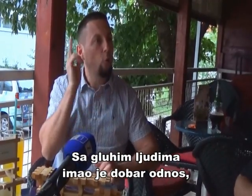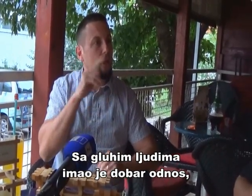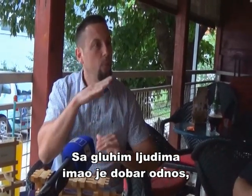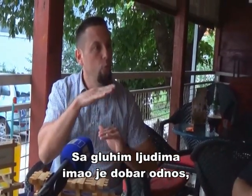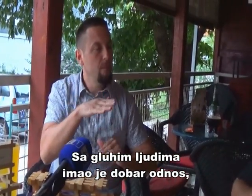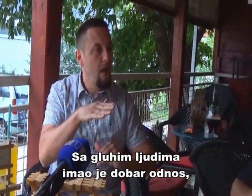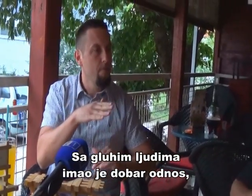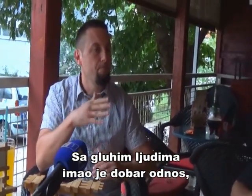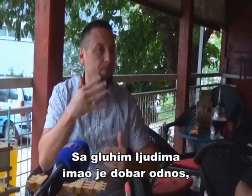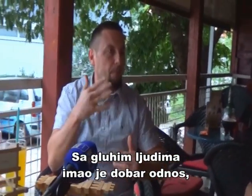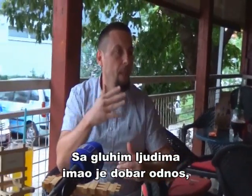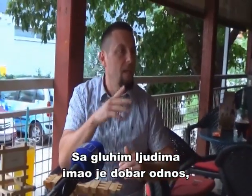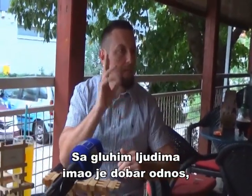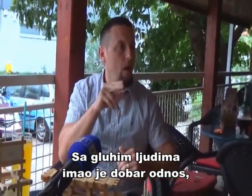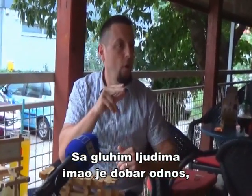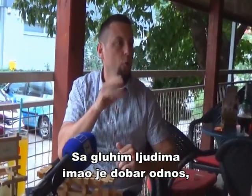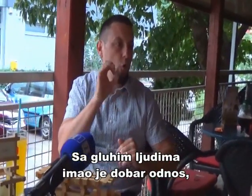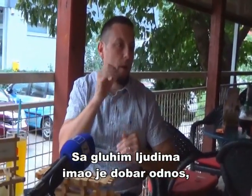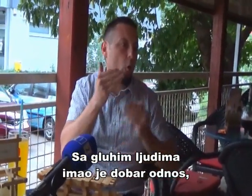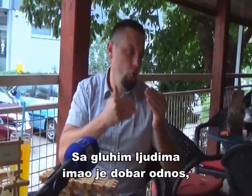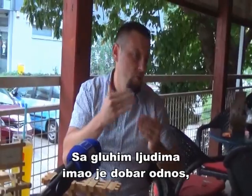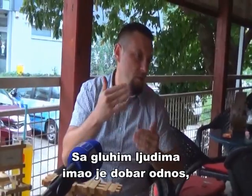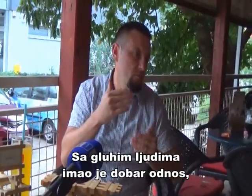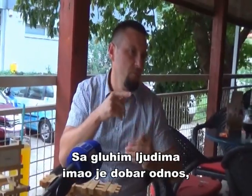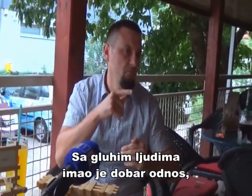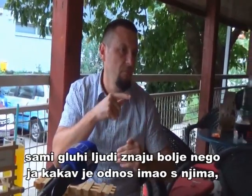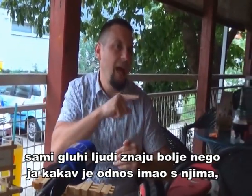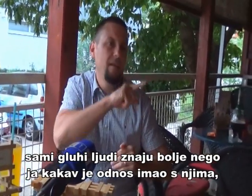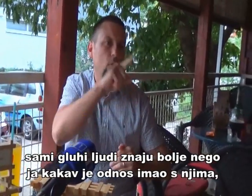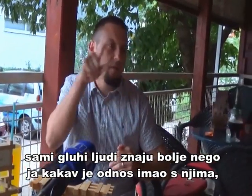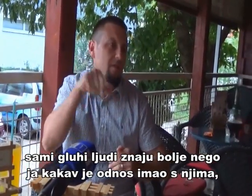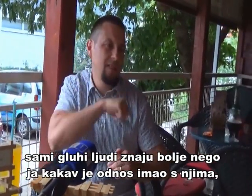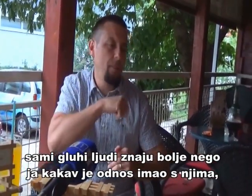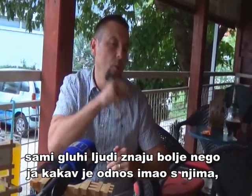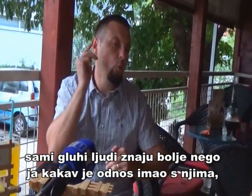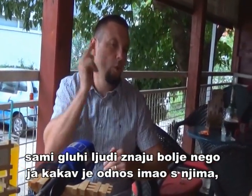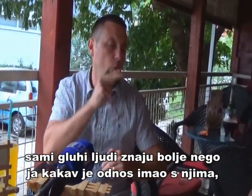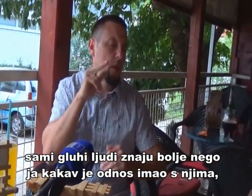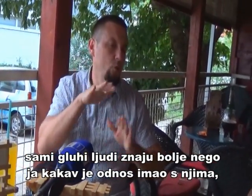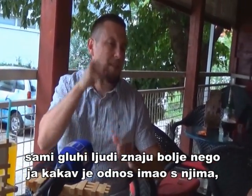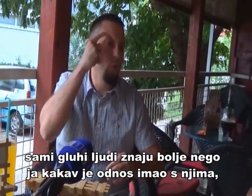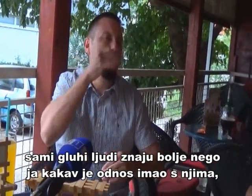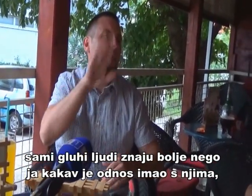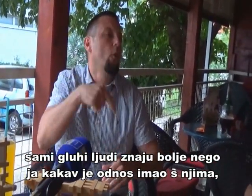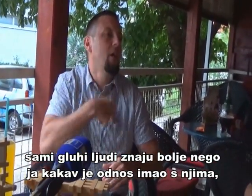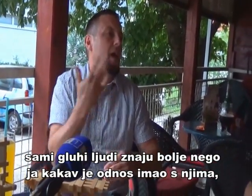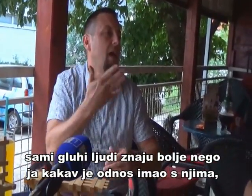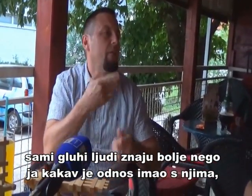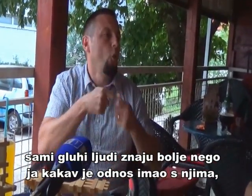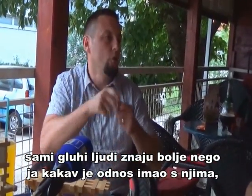gluhim ljudima imao je dobar odnos, a i sami gluhi ljudi znaju bolje nego ja kakav je odnos